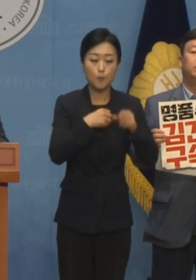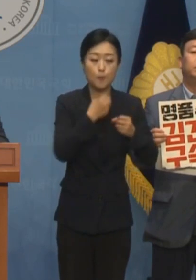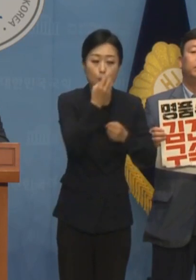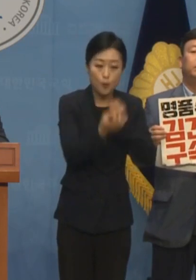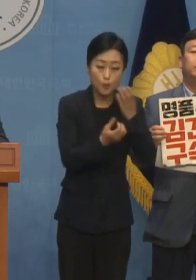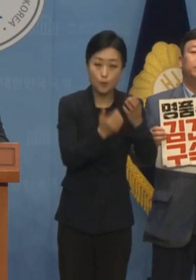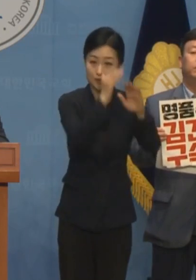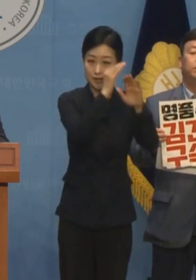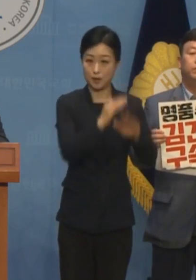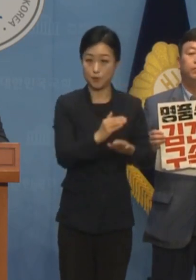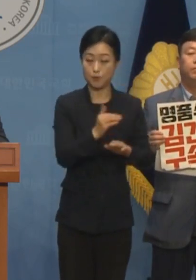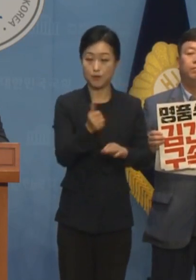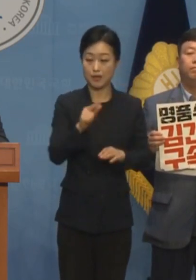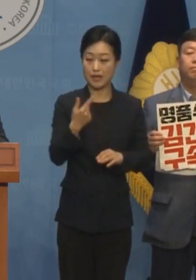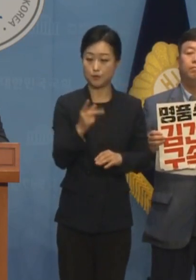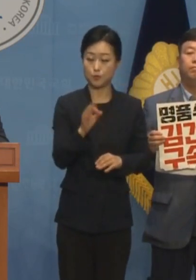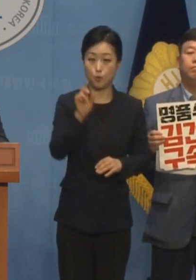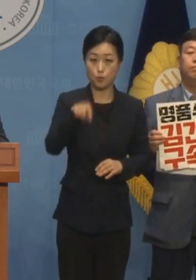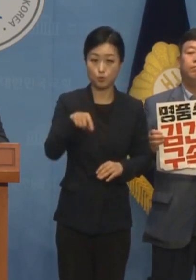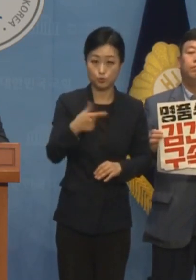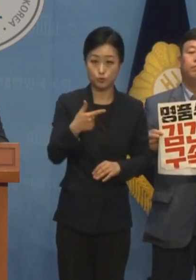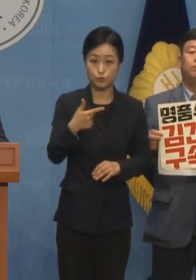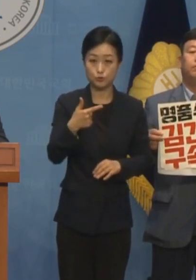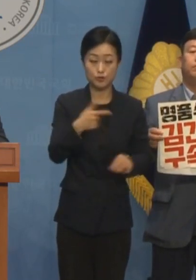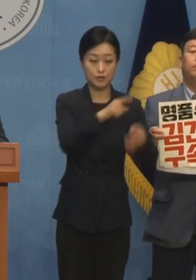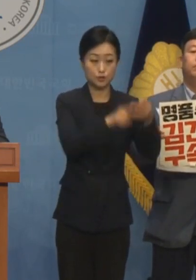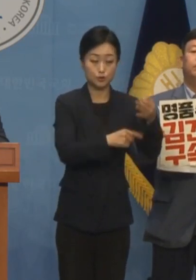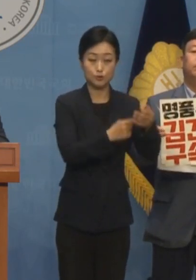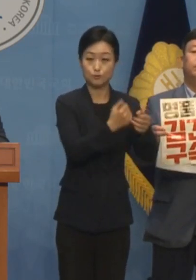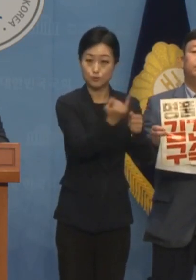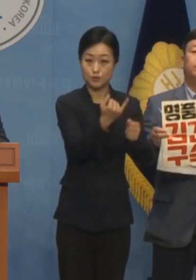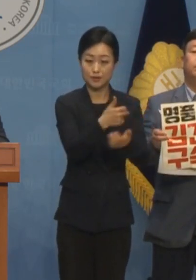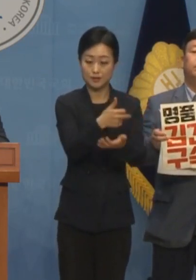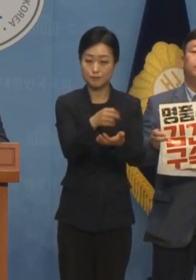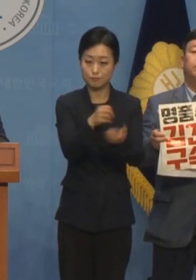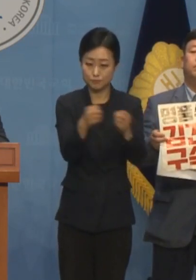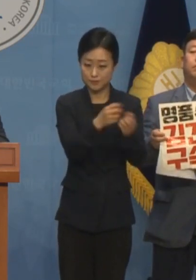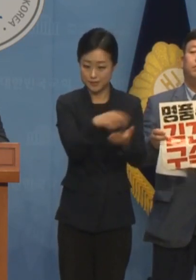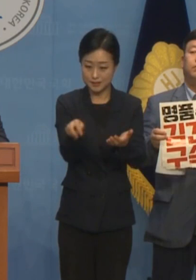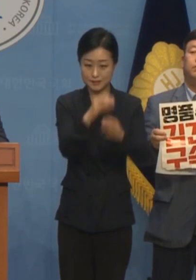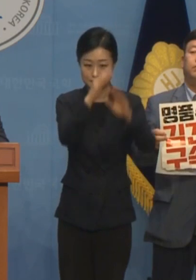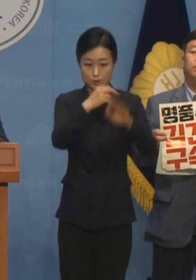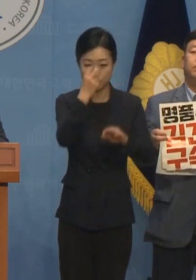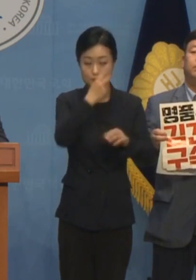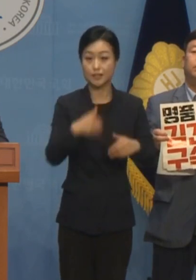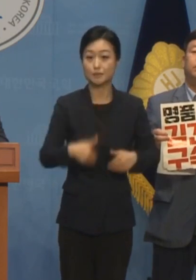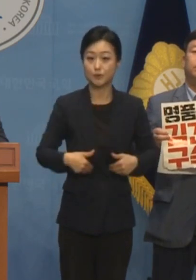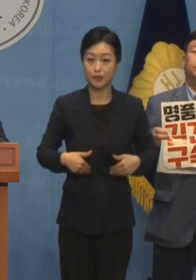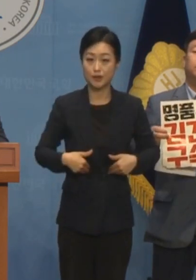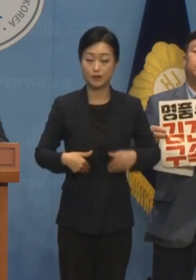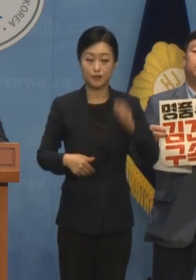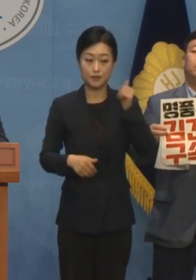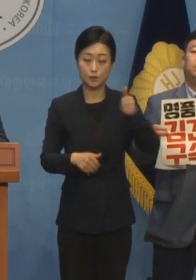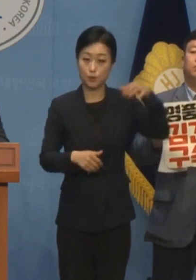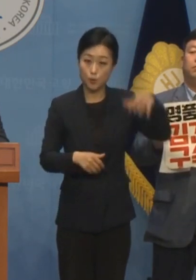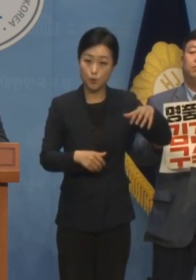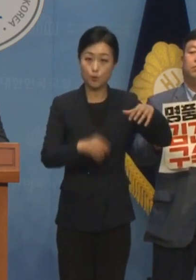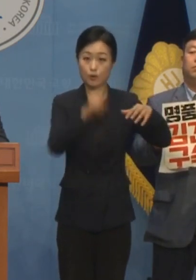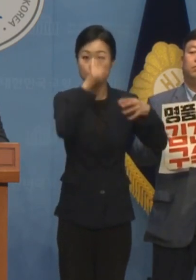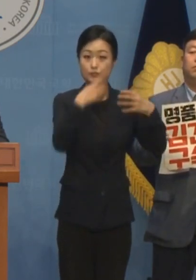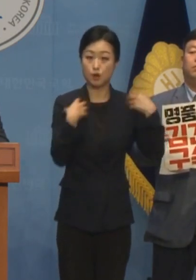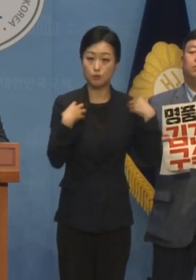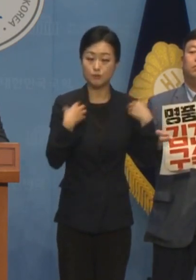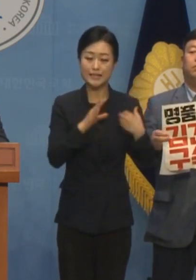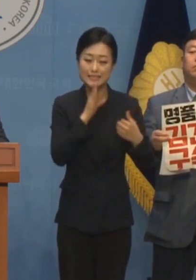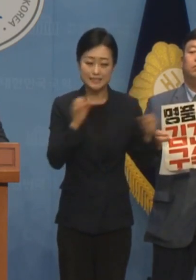있는 한동훈, 김건희 여론조작 의혹도 철저하게 수사돼야 합니다. 대통령실과 정부 여당이